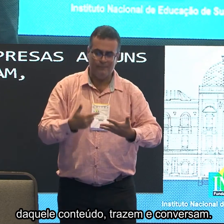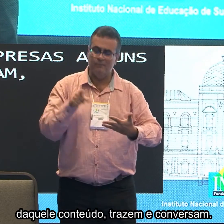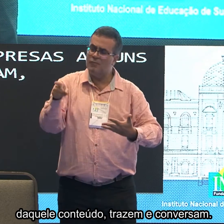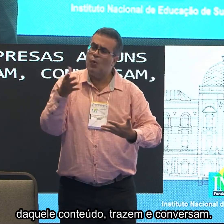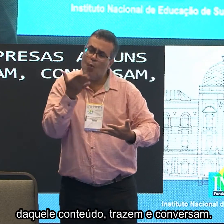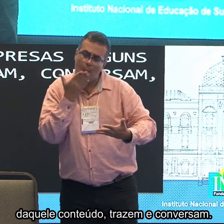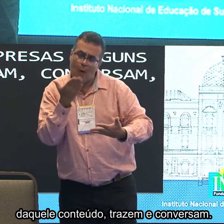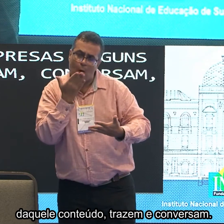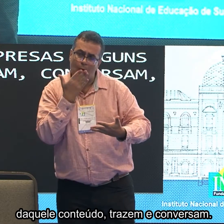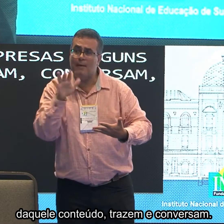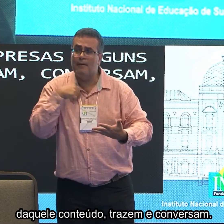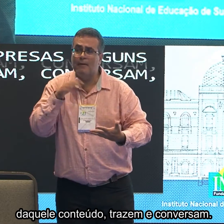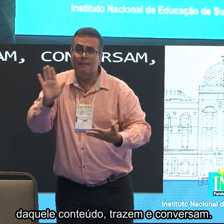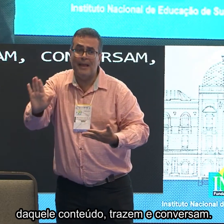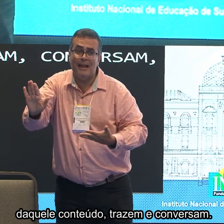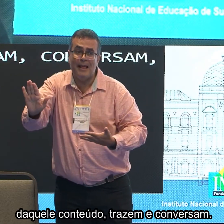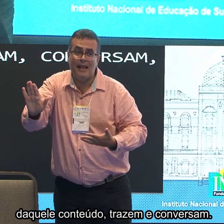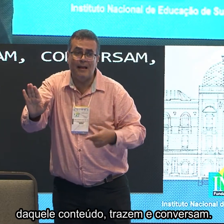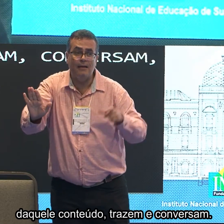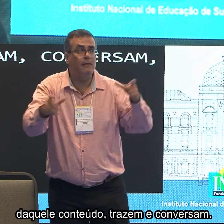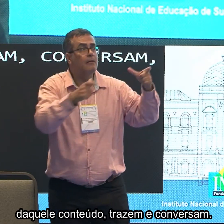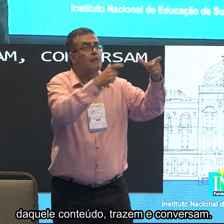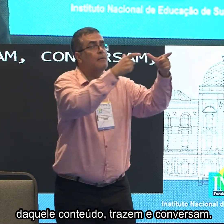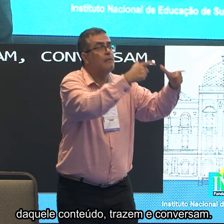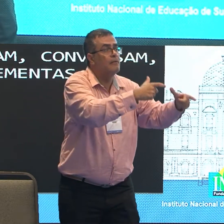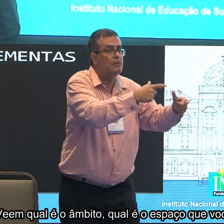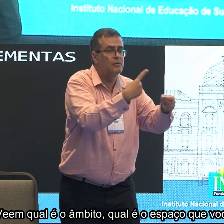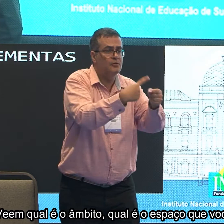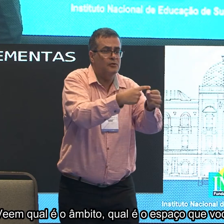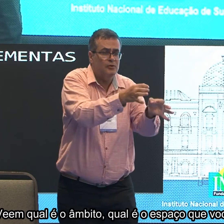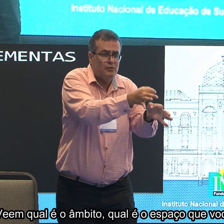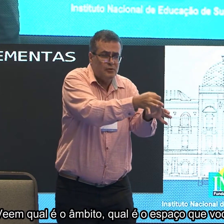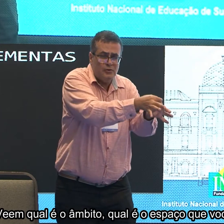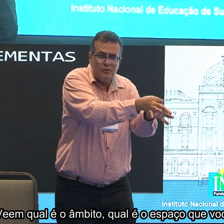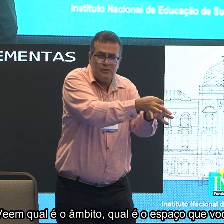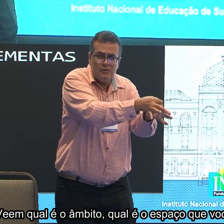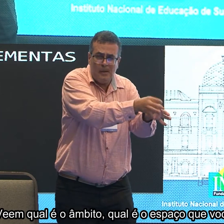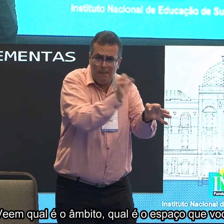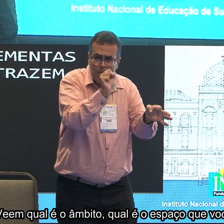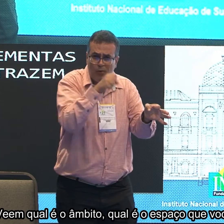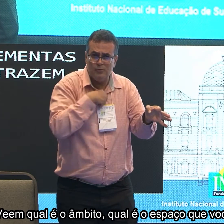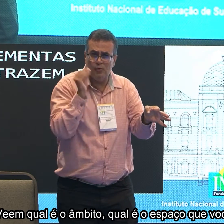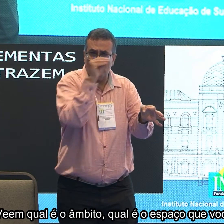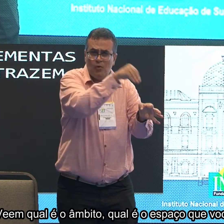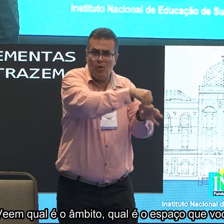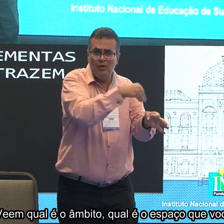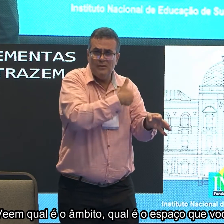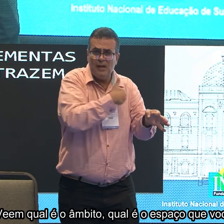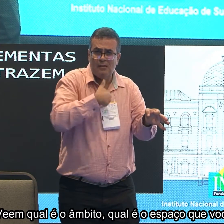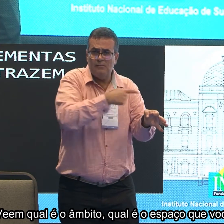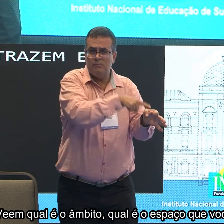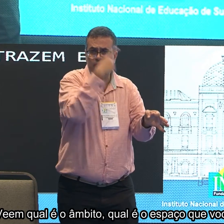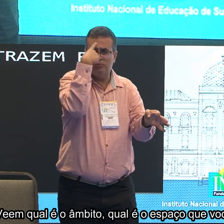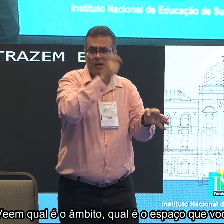conteúdo, trazem e conversam. Veem qual é o âmbito, qual é o espaço que você